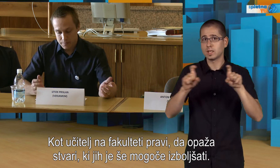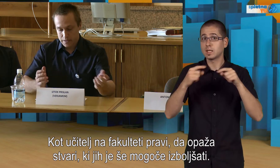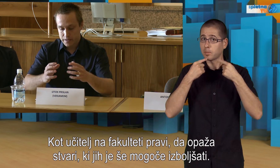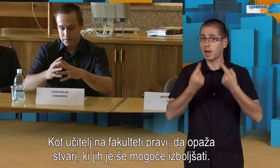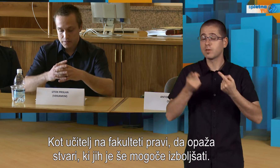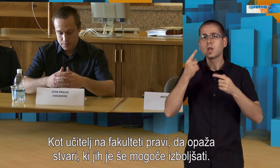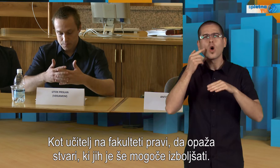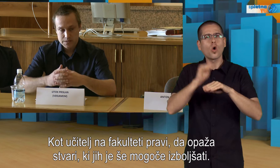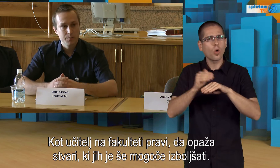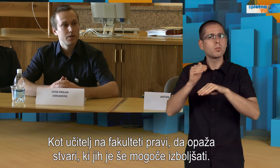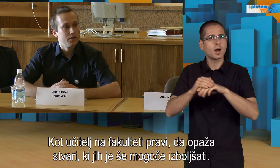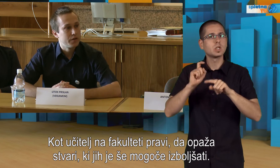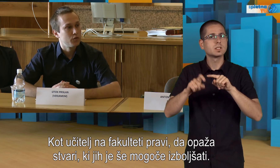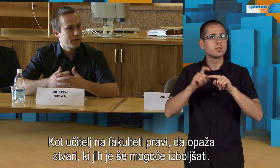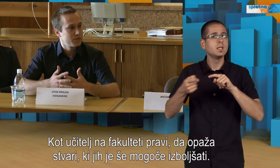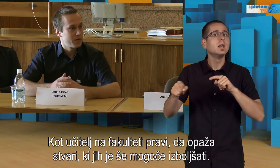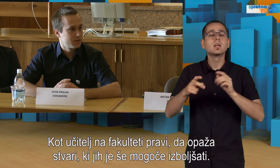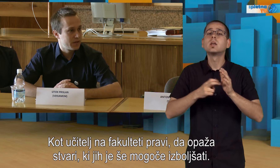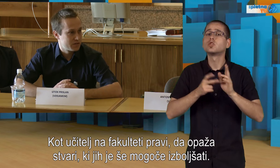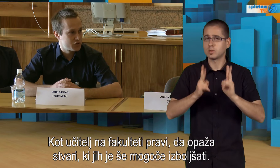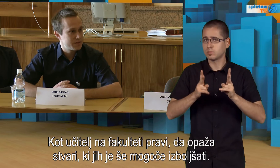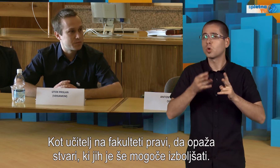opaža stvari, ki jih je še mogoče izboljšati.